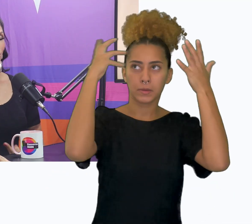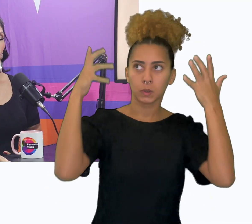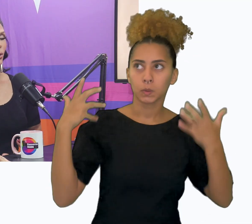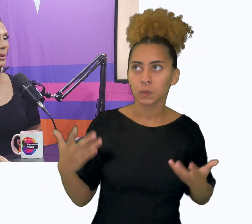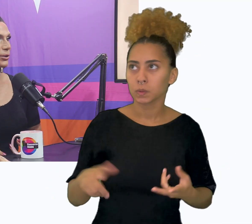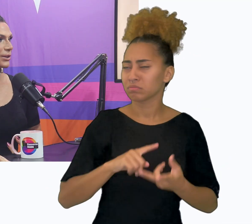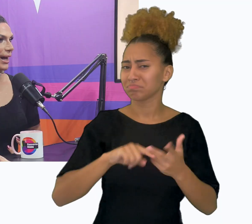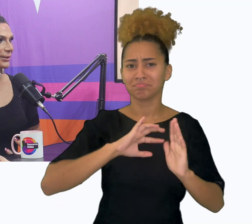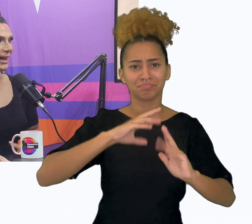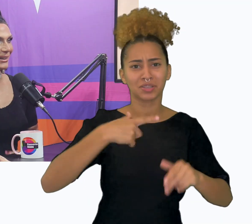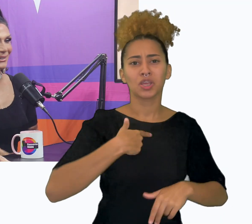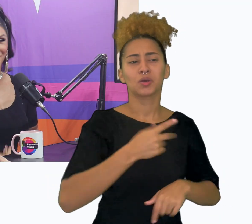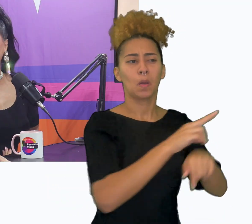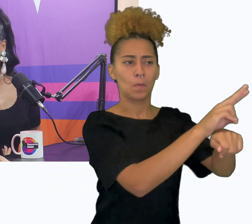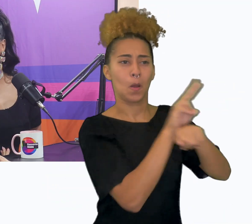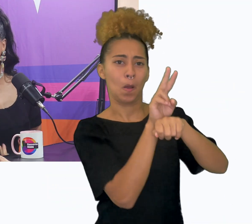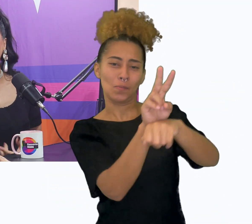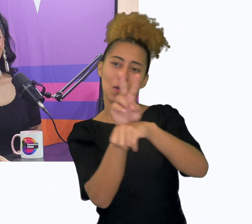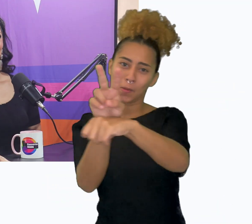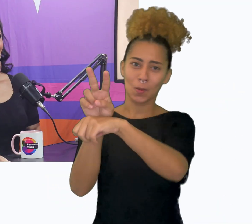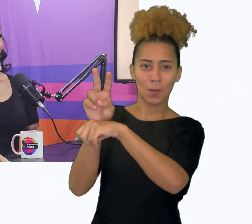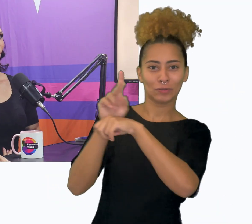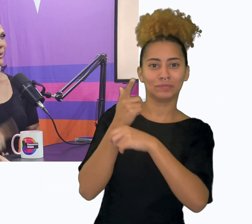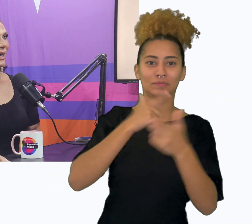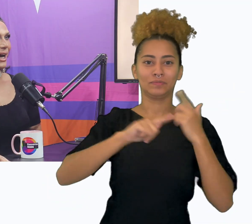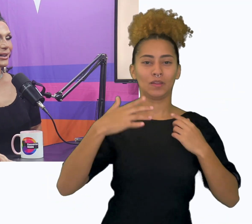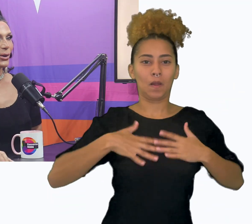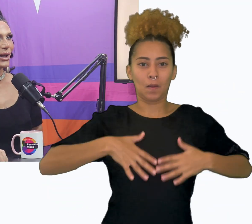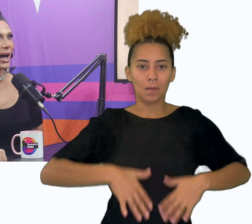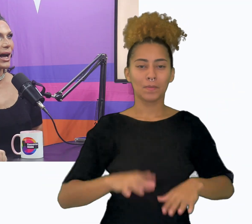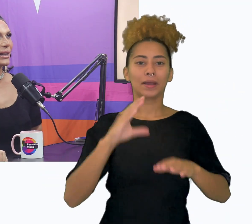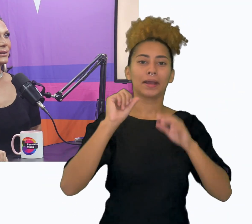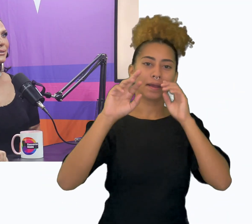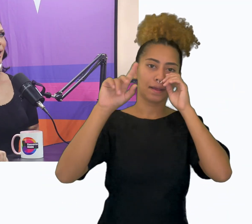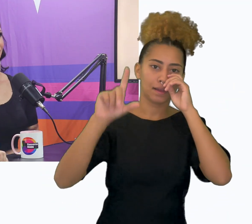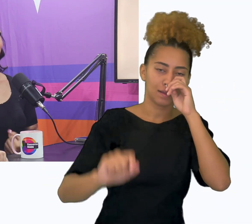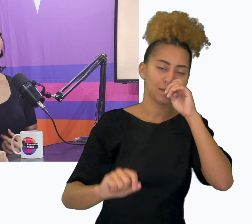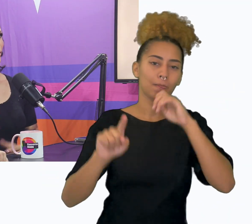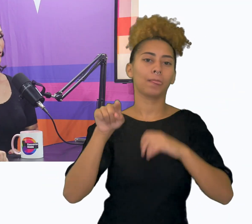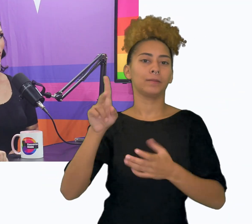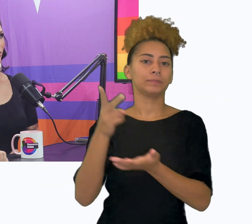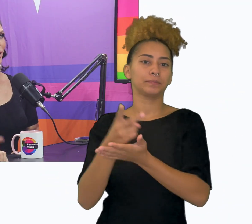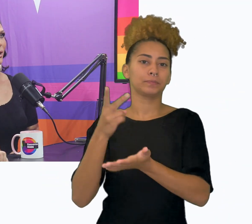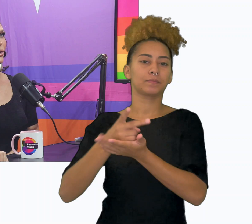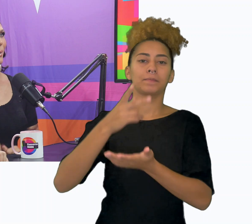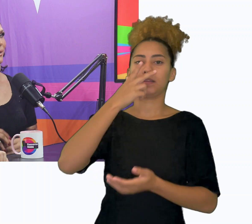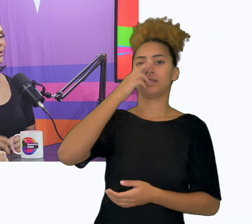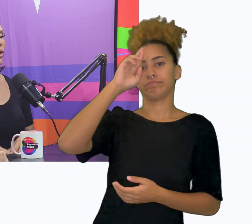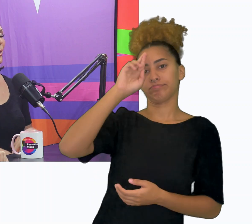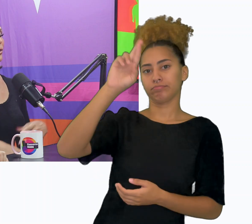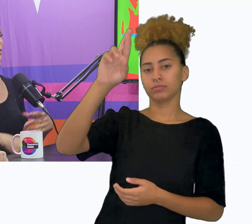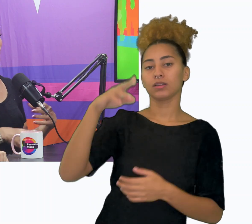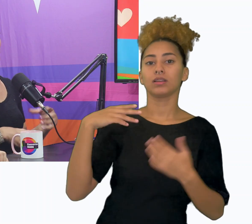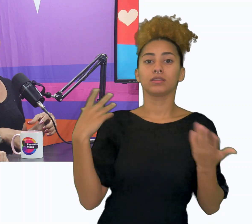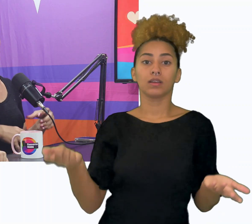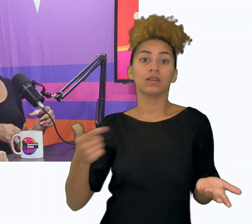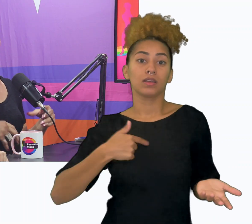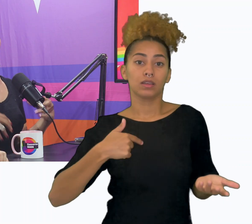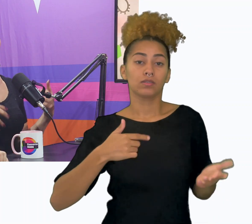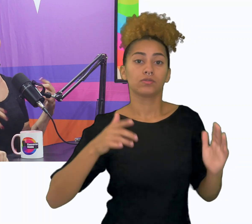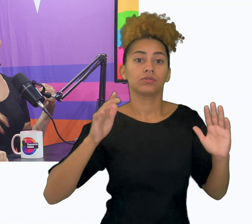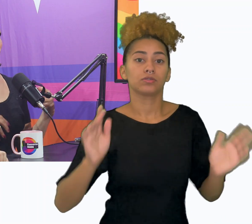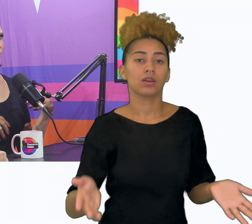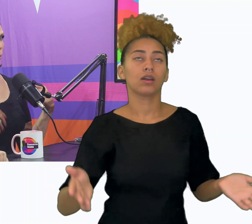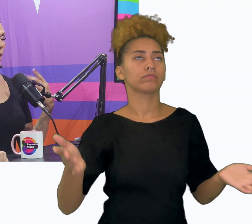peruca, tudo emprestado, da Katana Cox, roupa da Carla Colares, ela sempre dirigindo a gente, mas assim, como eu já tinha